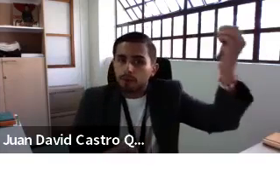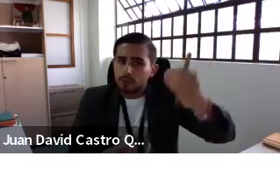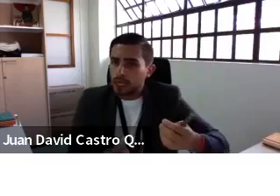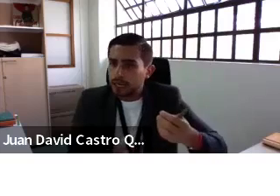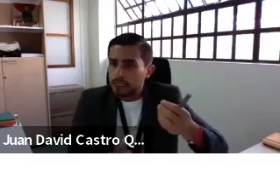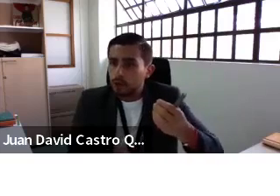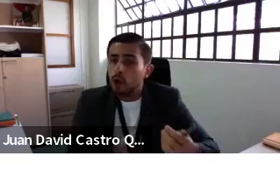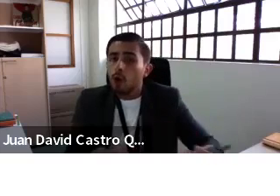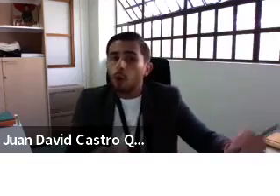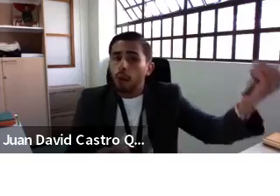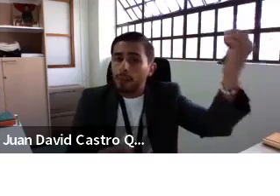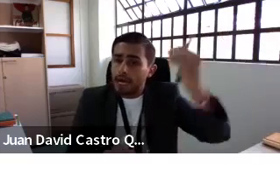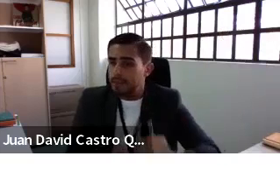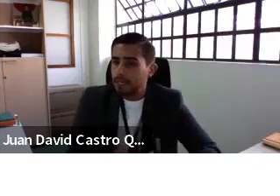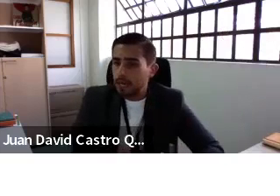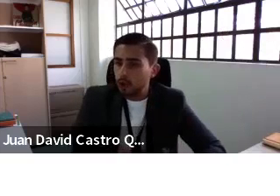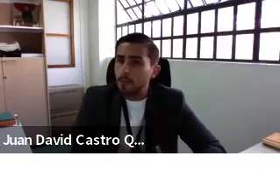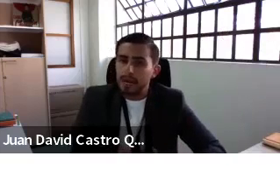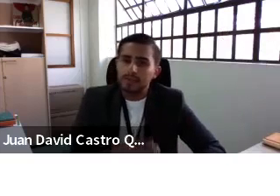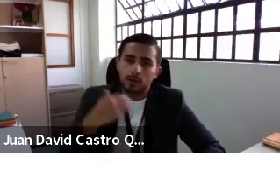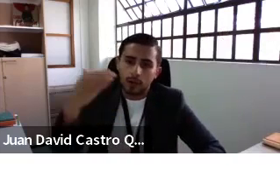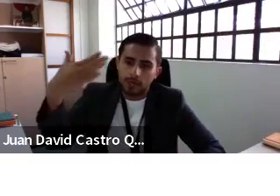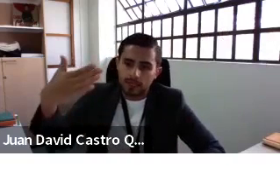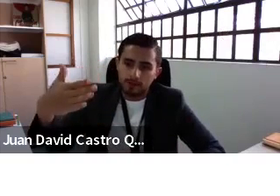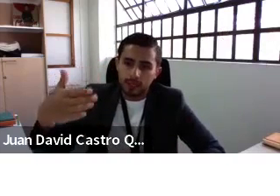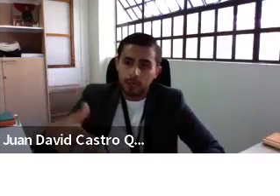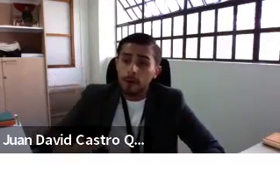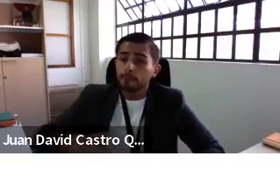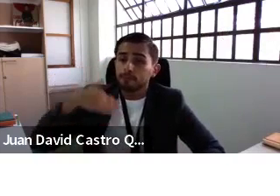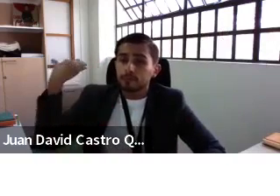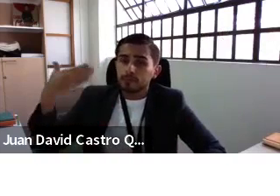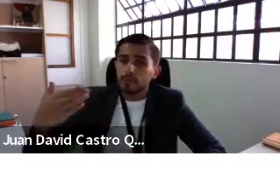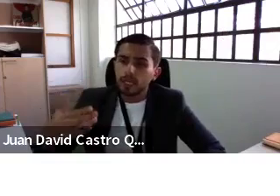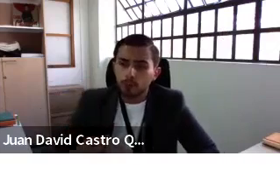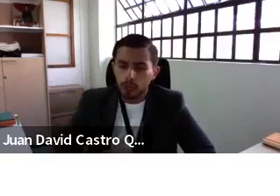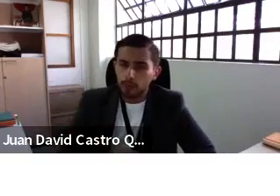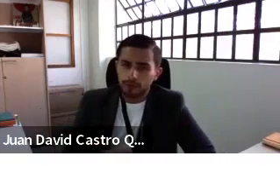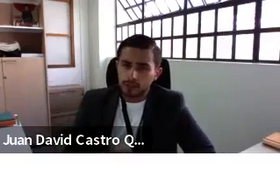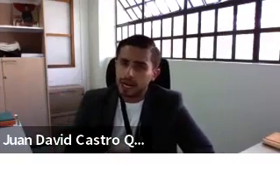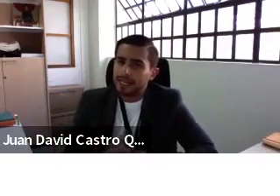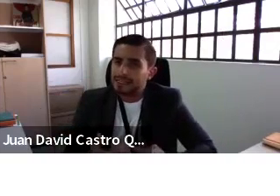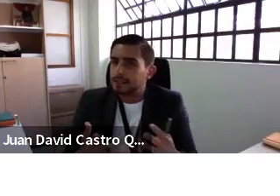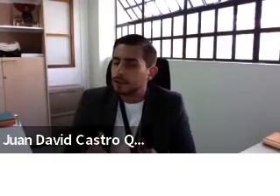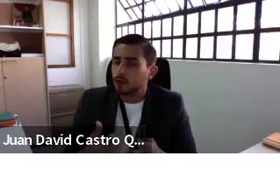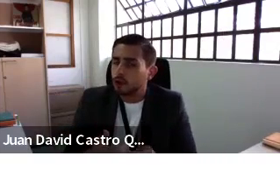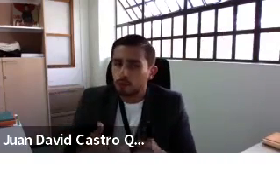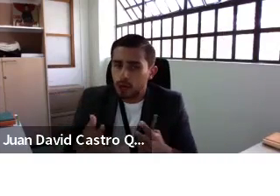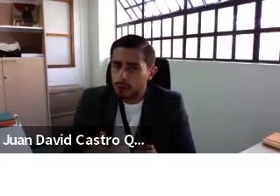profesional de la salud o vuelva a ese mediador para hacerlo cada vez más efectivo y poderlo perfeccionar. En ese sentido, como sabemos,